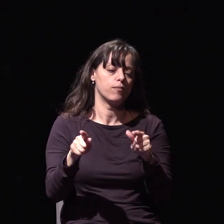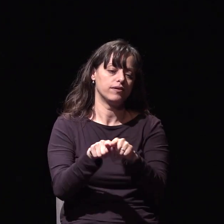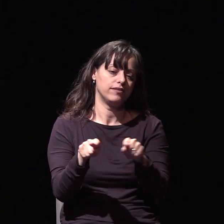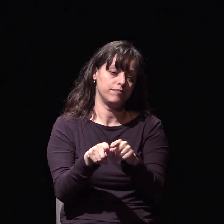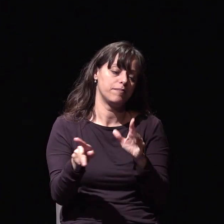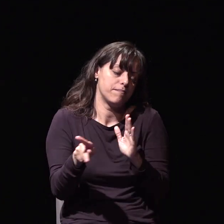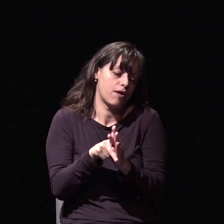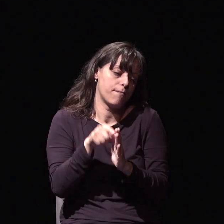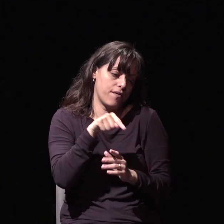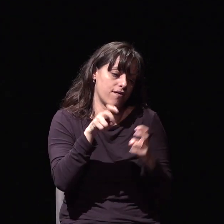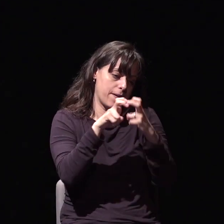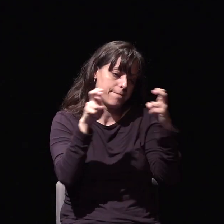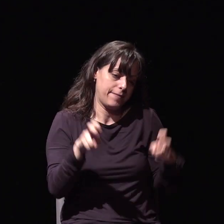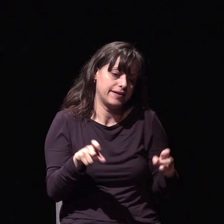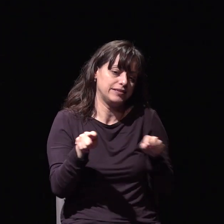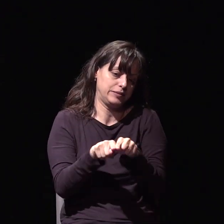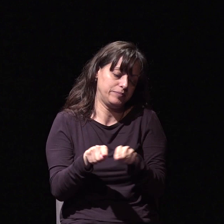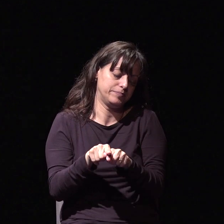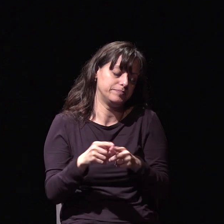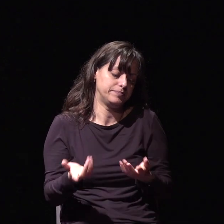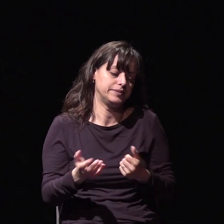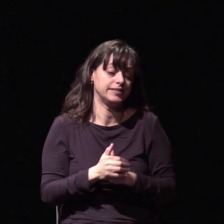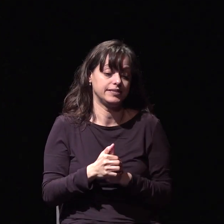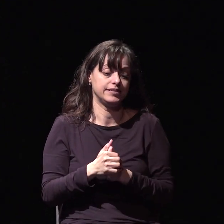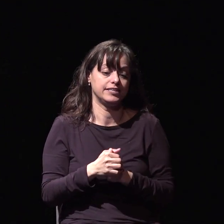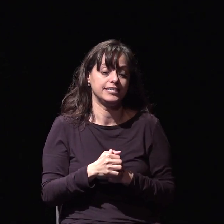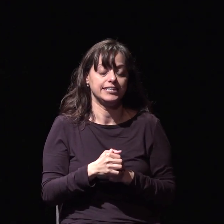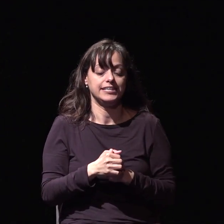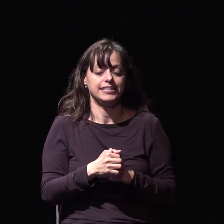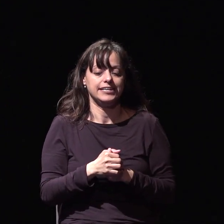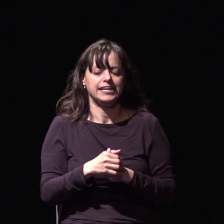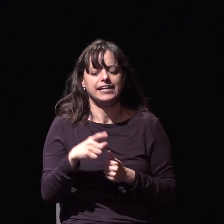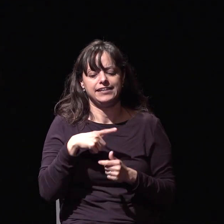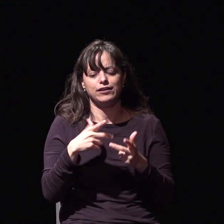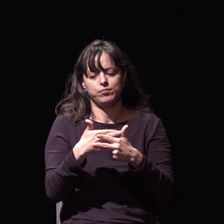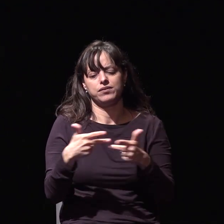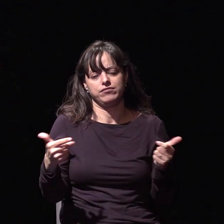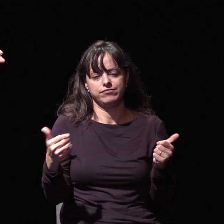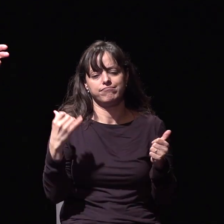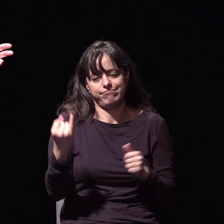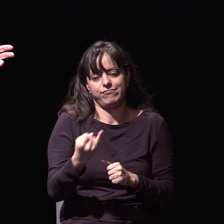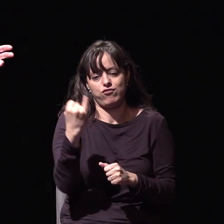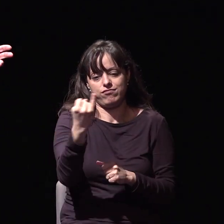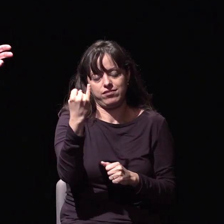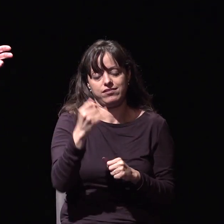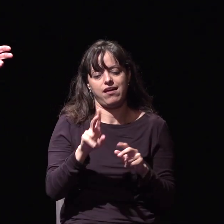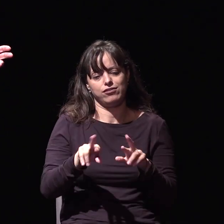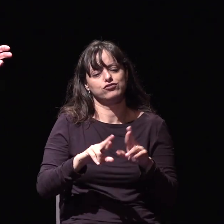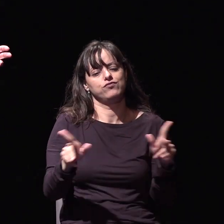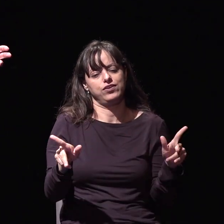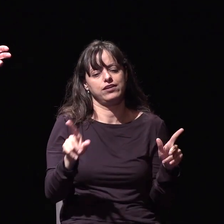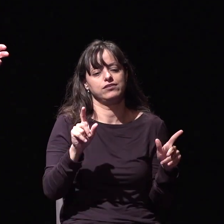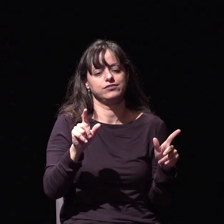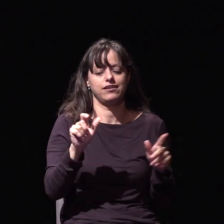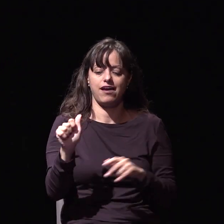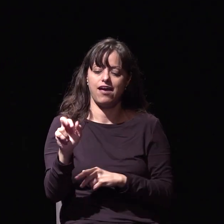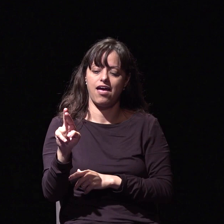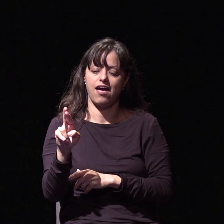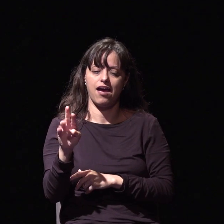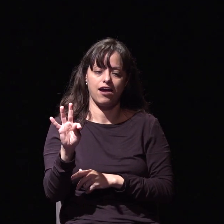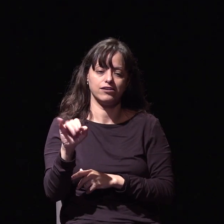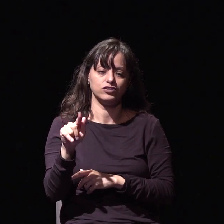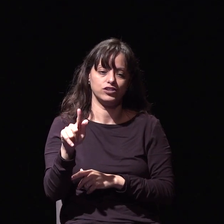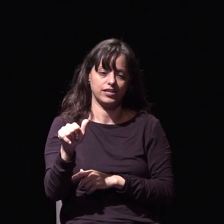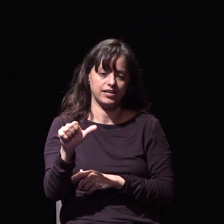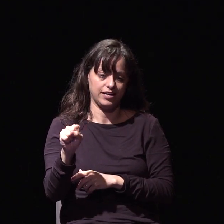especificamente. E eu acho que existe uma questão fundamental que é diferente quando se fala do Artigas para